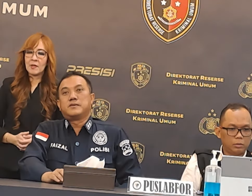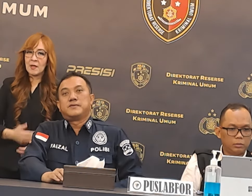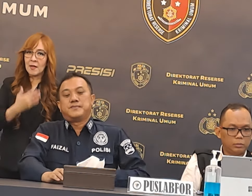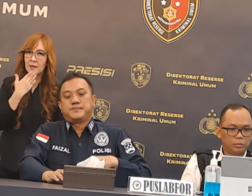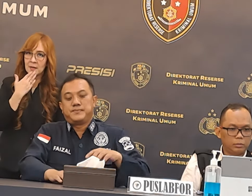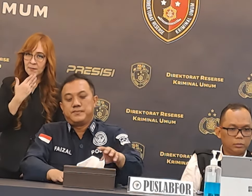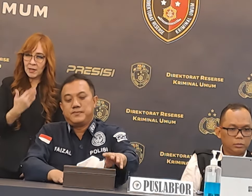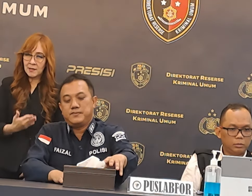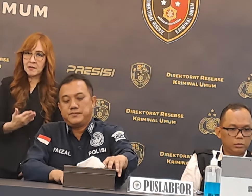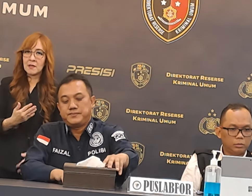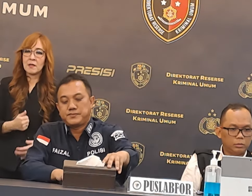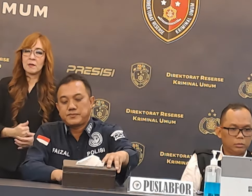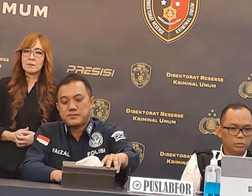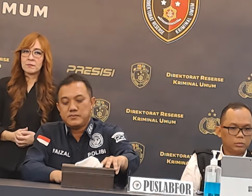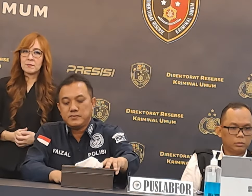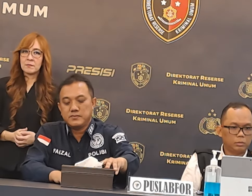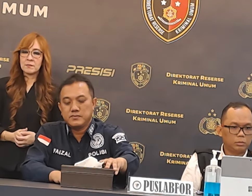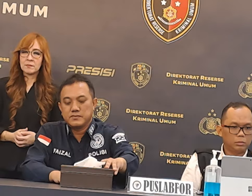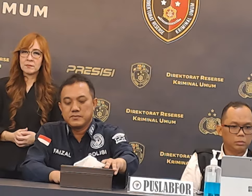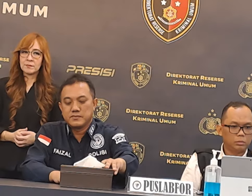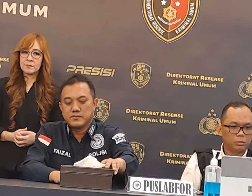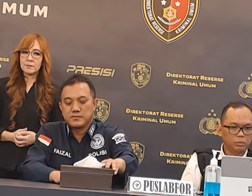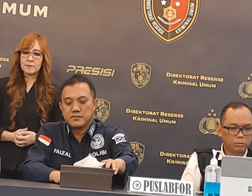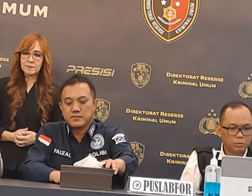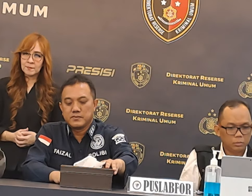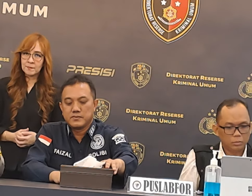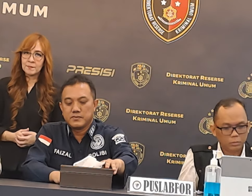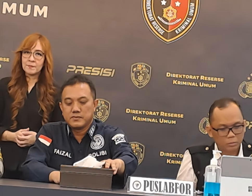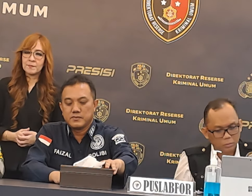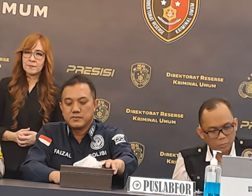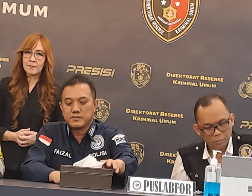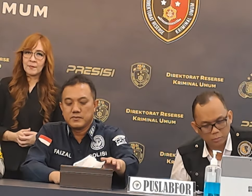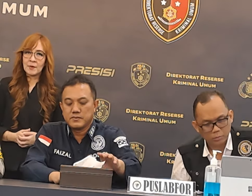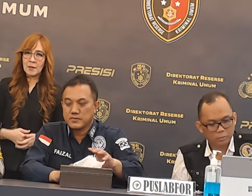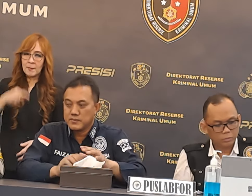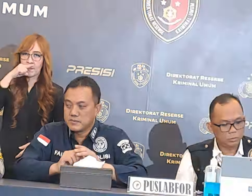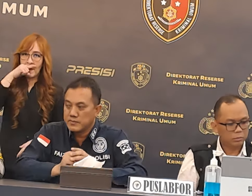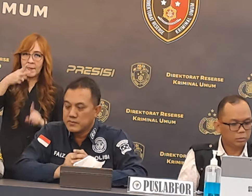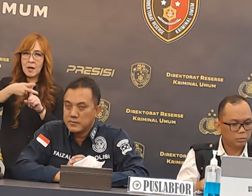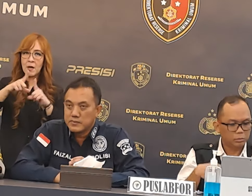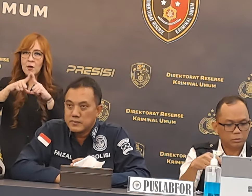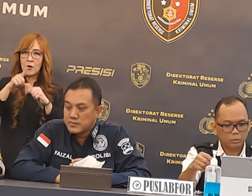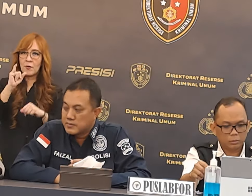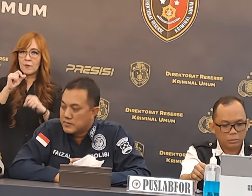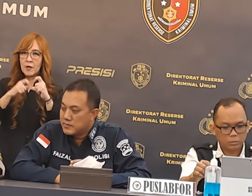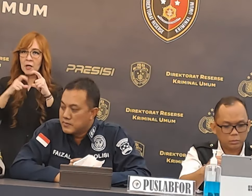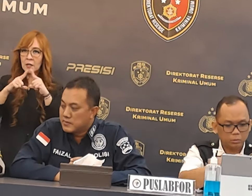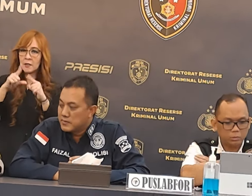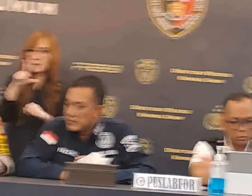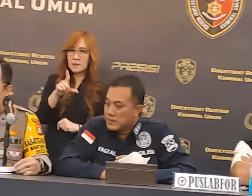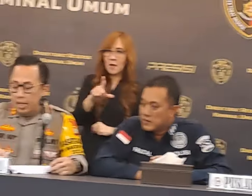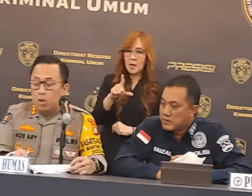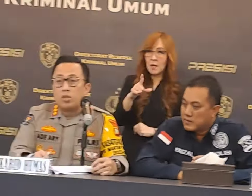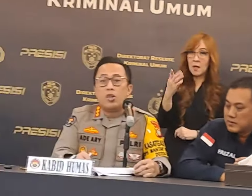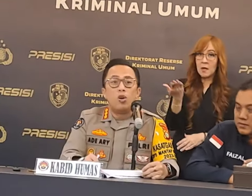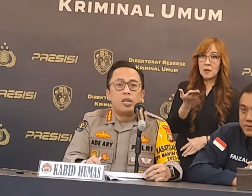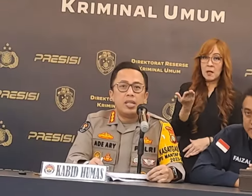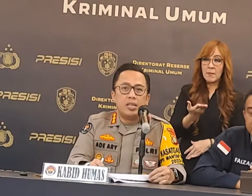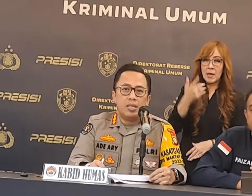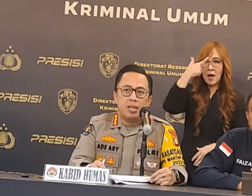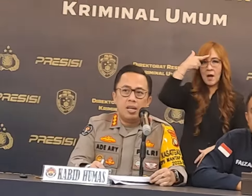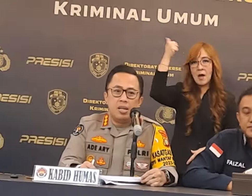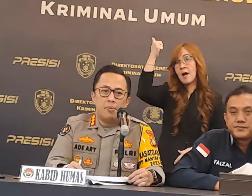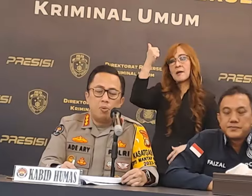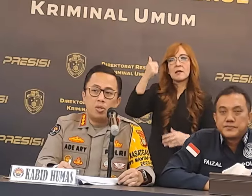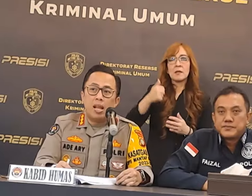Terima kasih. Beliau ini AKBP Faisal Rahmat. Ini dari ahli